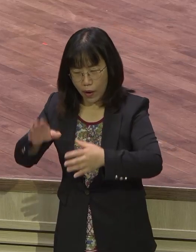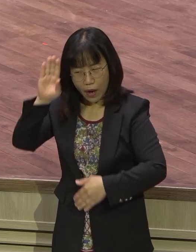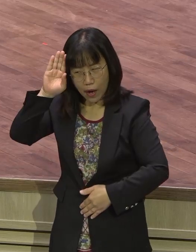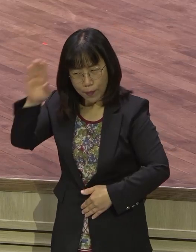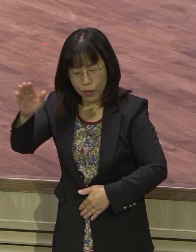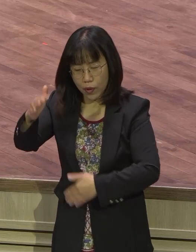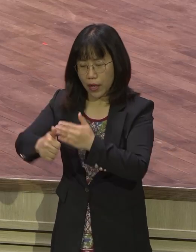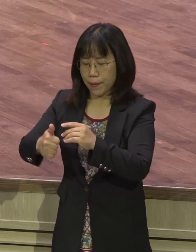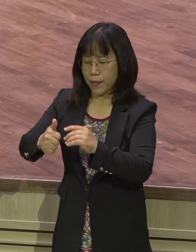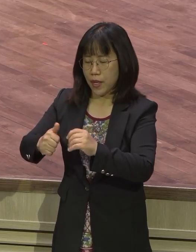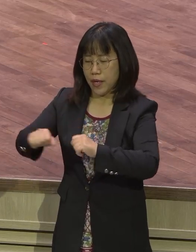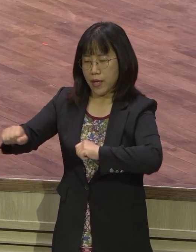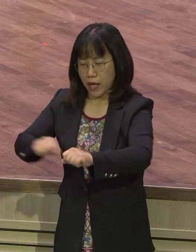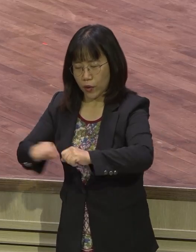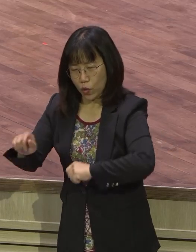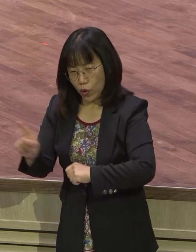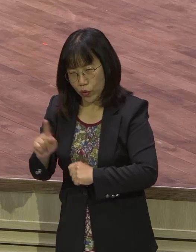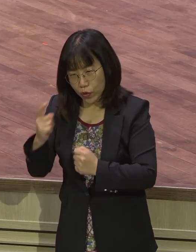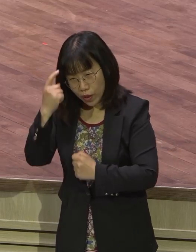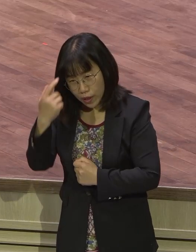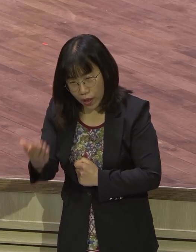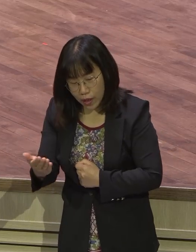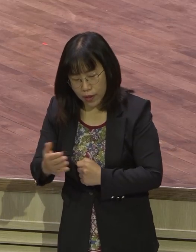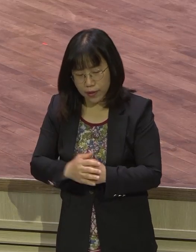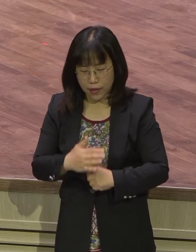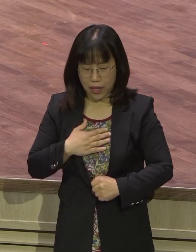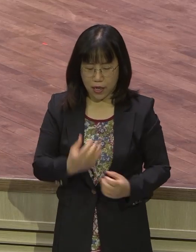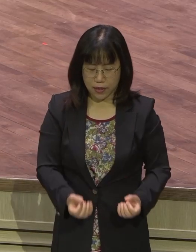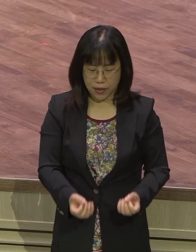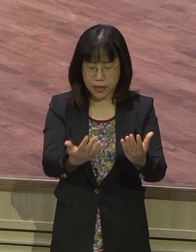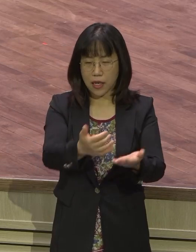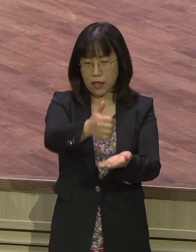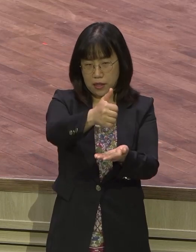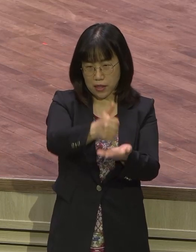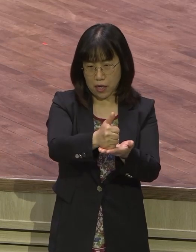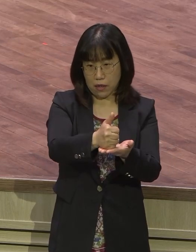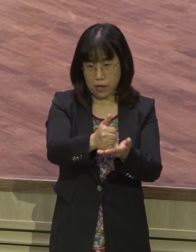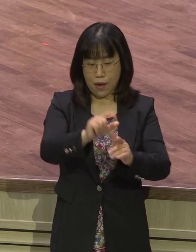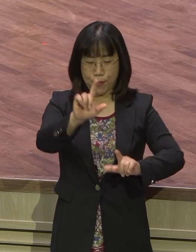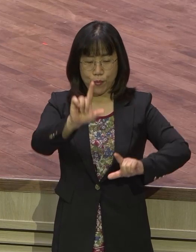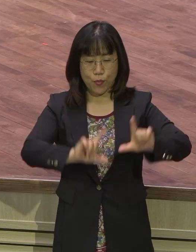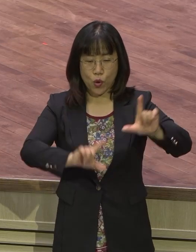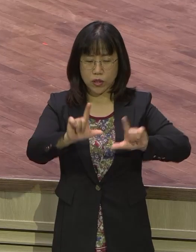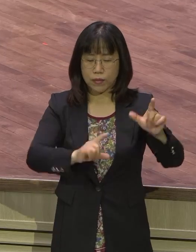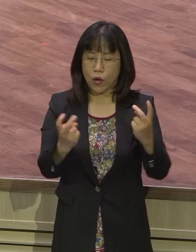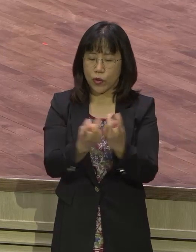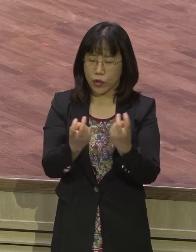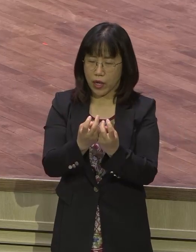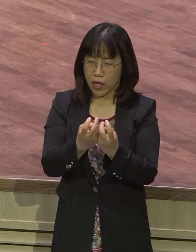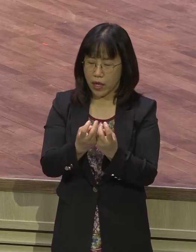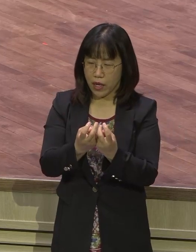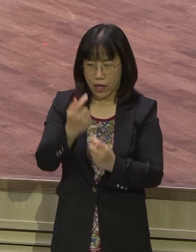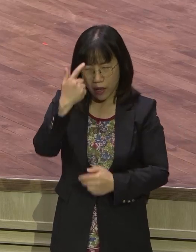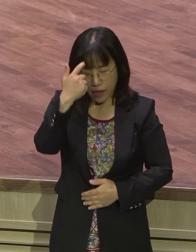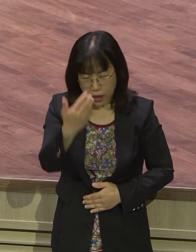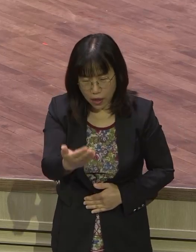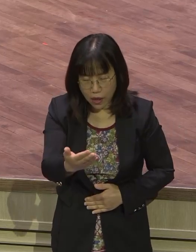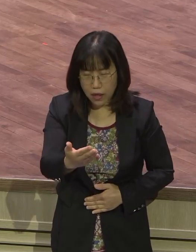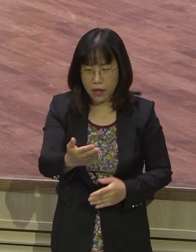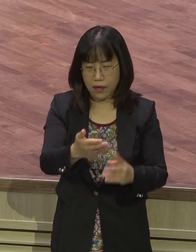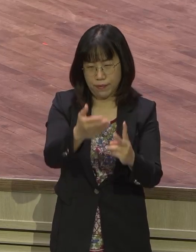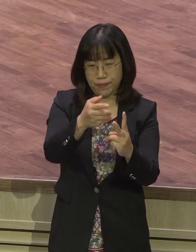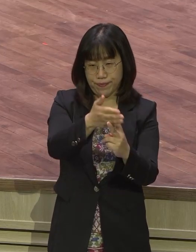것이냐 제사장 나라가 되었으면 제사장으로서 어떻게 하나님 앞에 나갈 것이냐 그것이 기록되어 있고